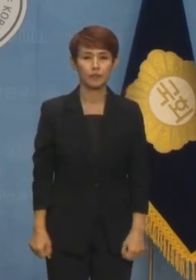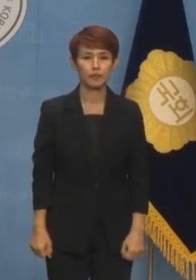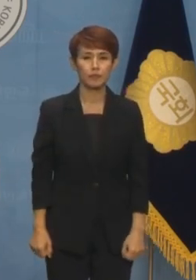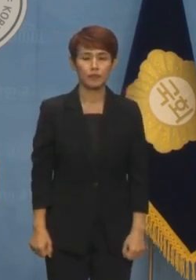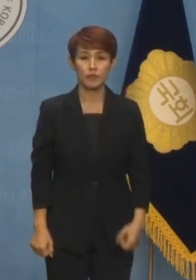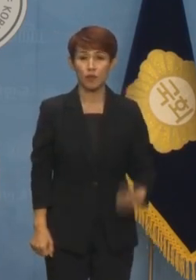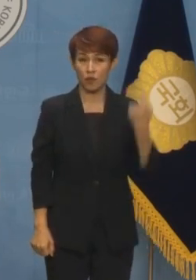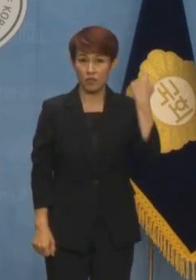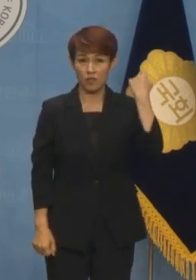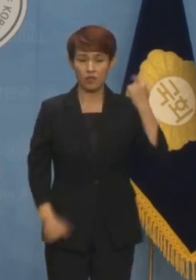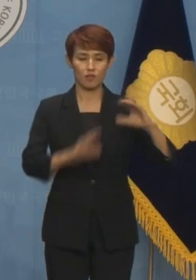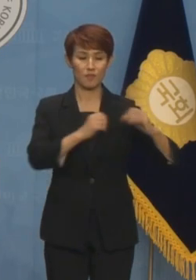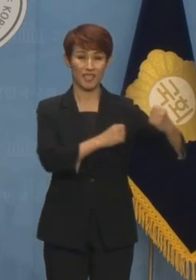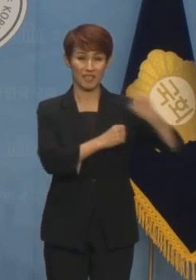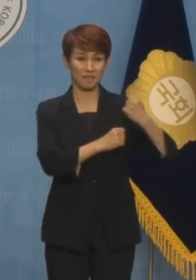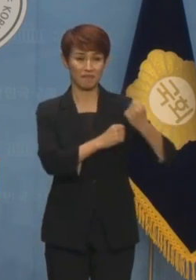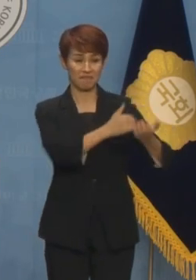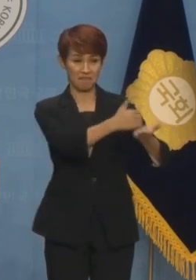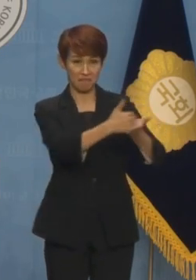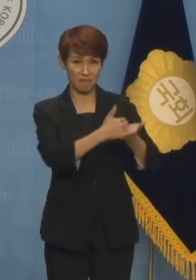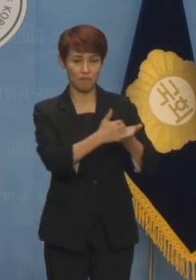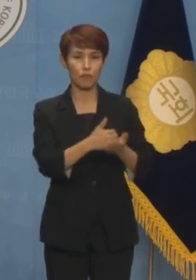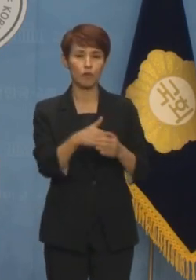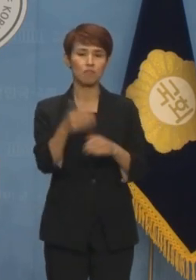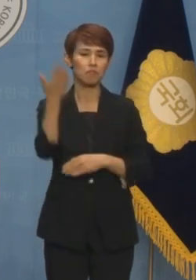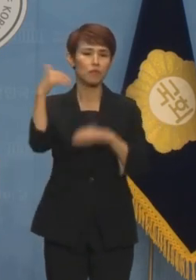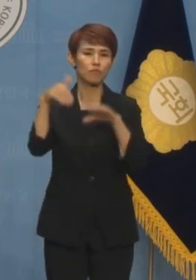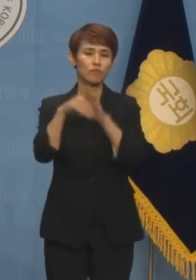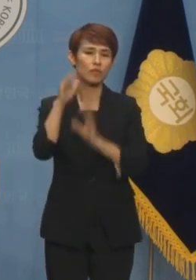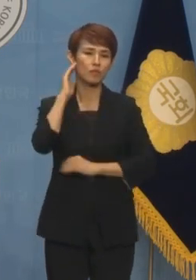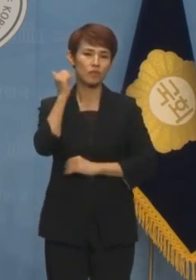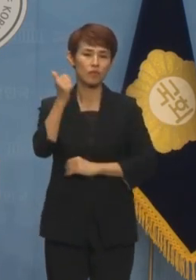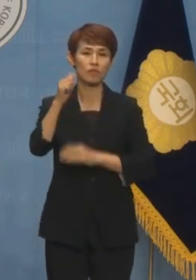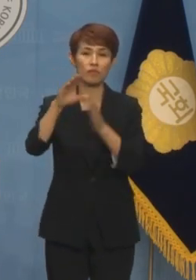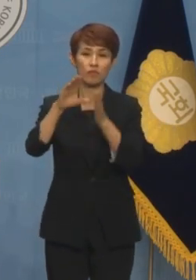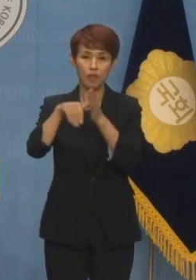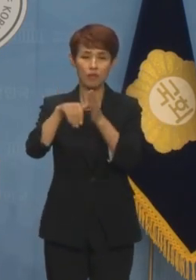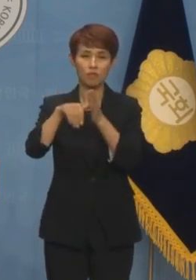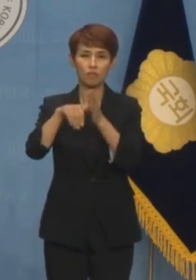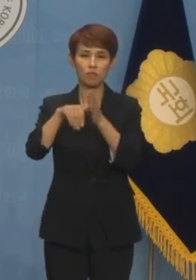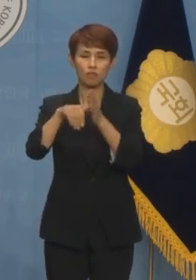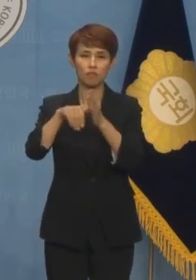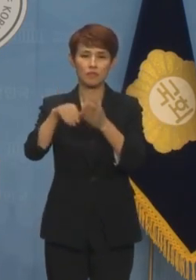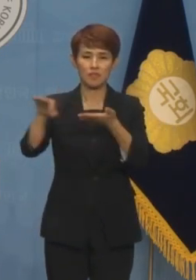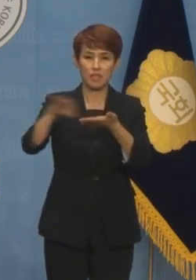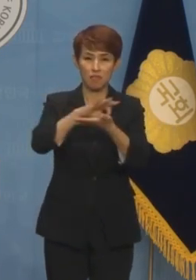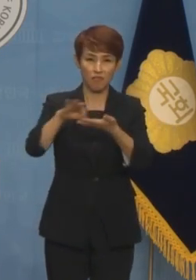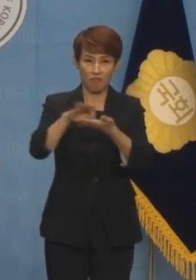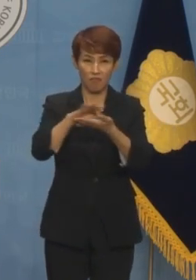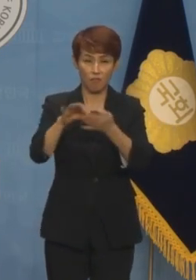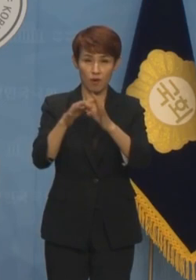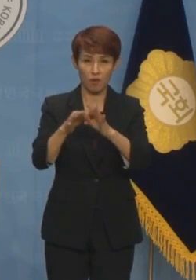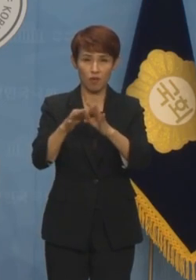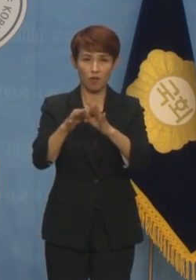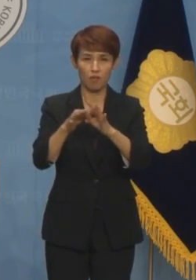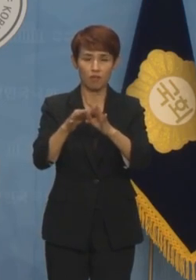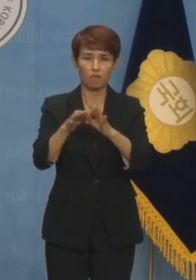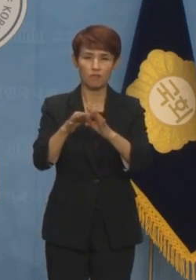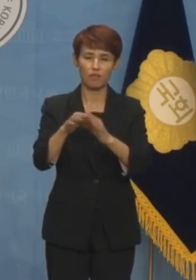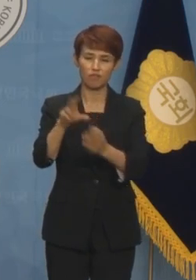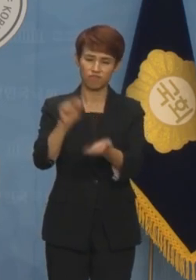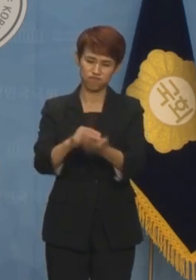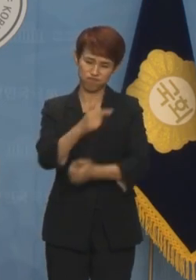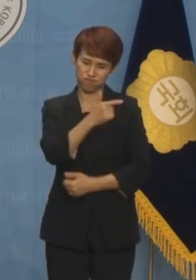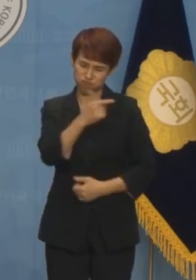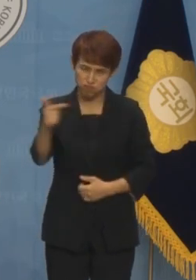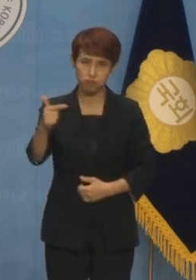어제 국민의힘은 문재인 정부 때 펼친 적극 재정에 대해 재정 중독, 비폭탄이라는